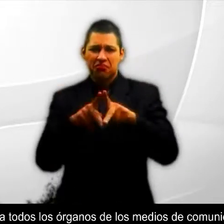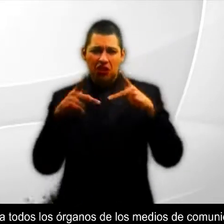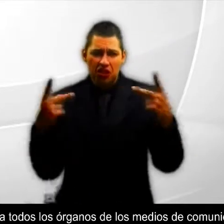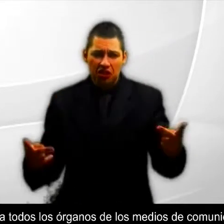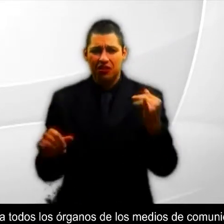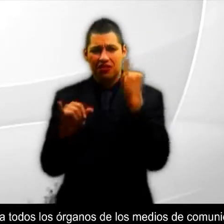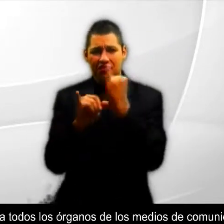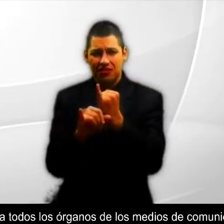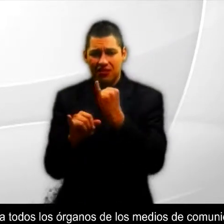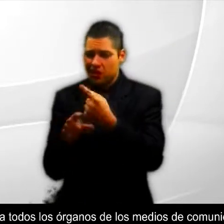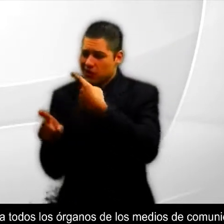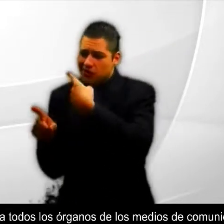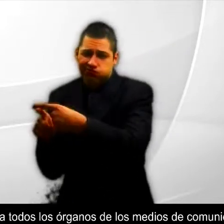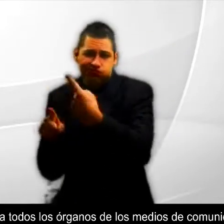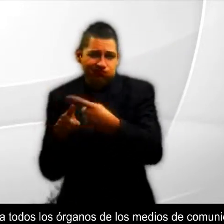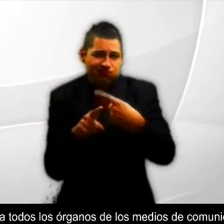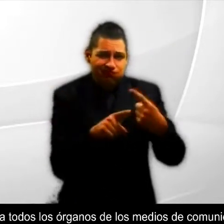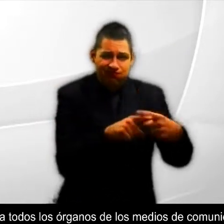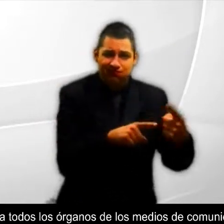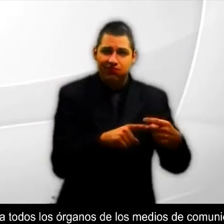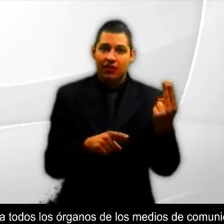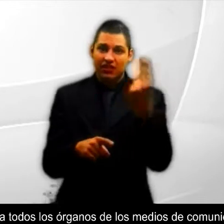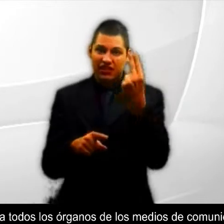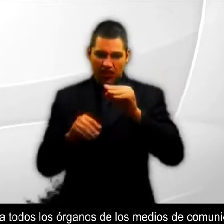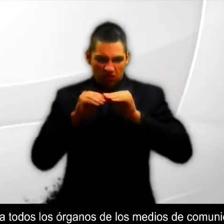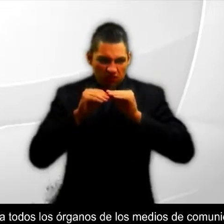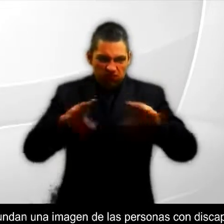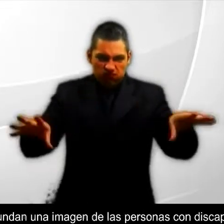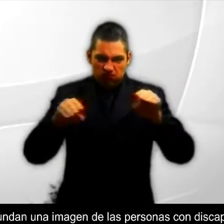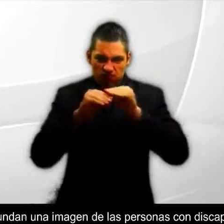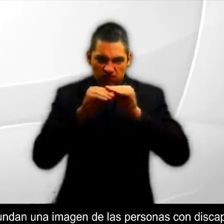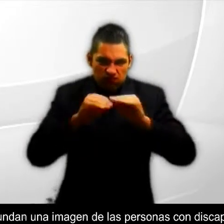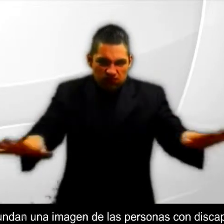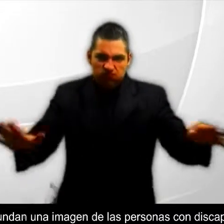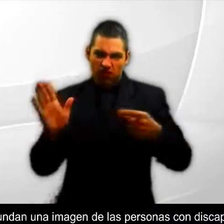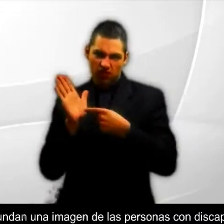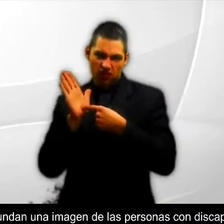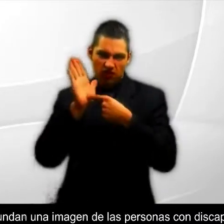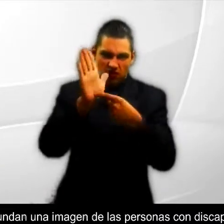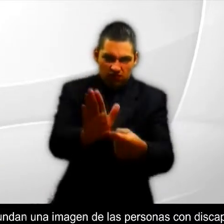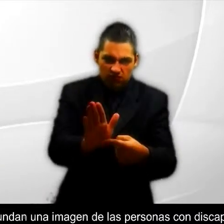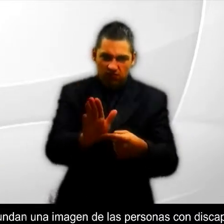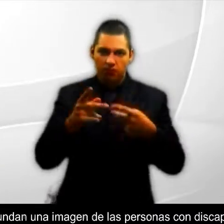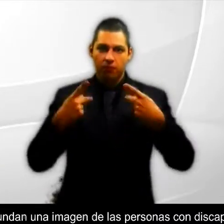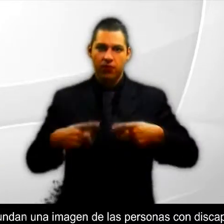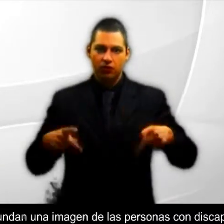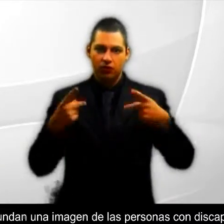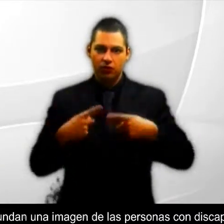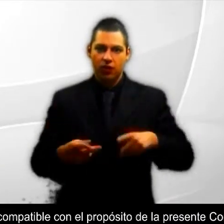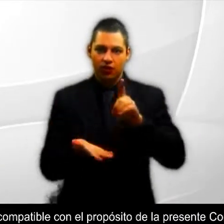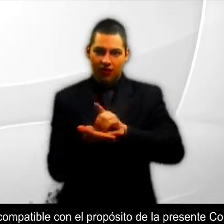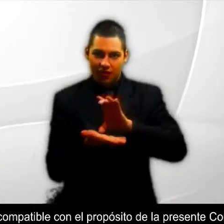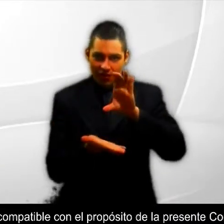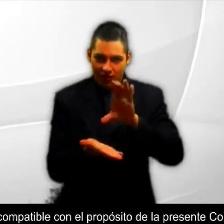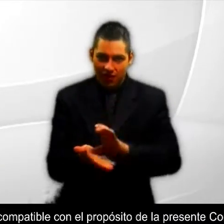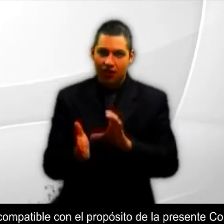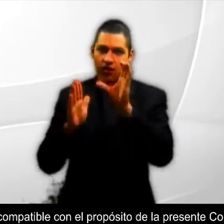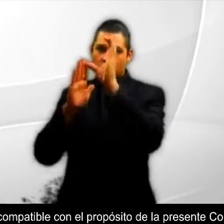Alentar a todos los órganos de los medios de comunicación a que difundan una imagen de las personas con discapacidad que sea compatible